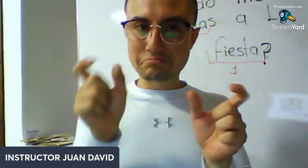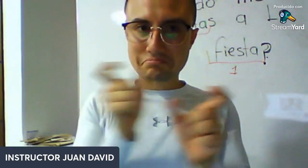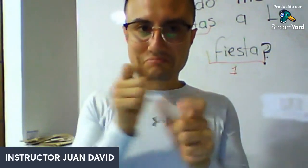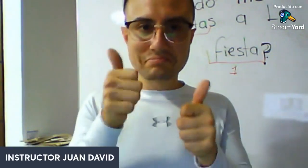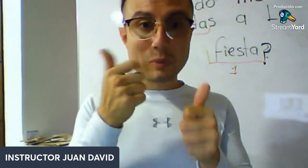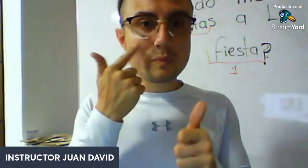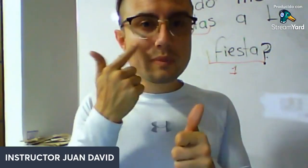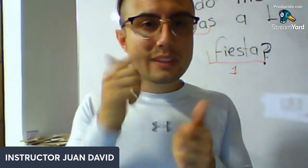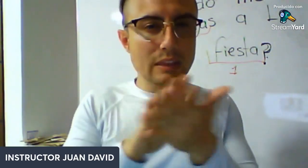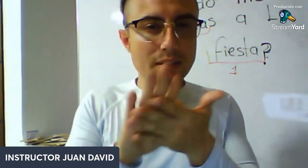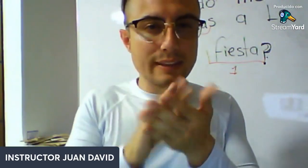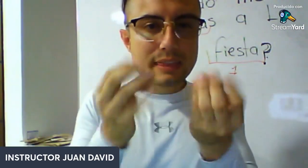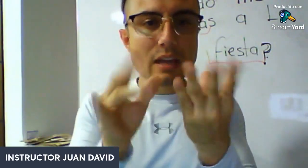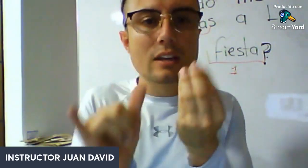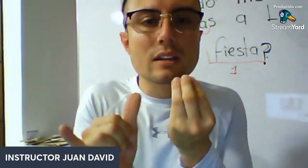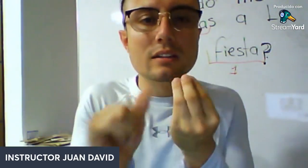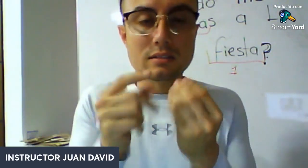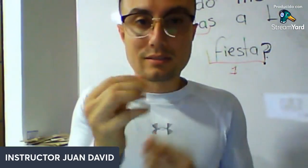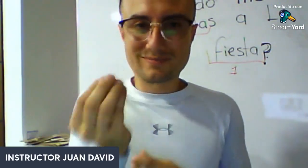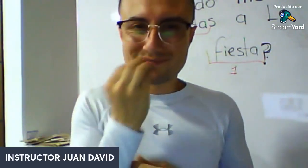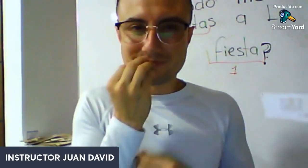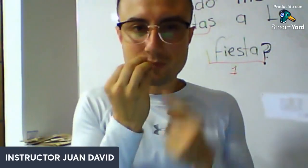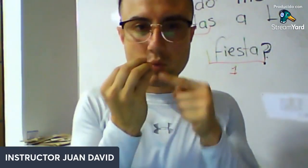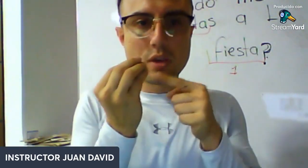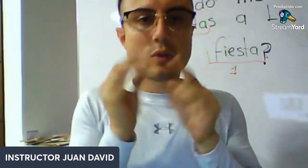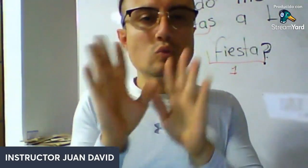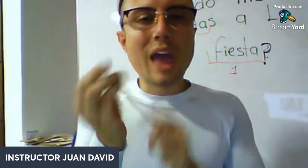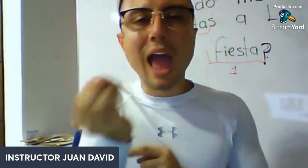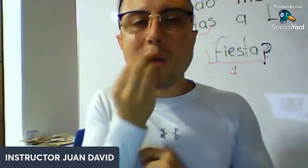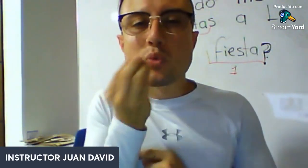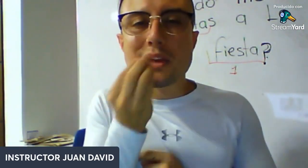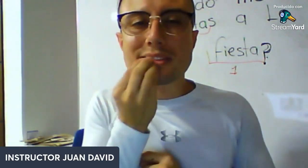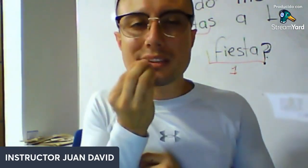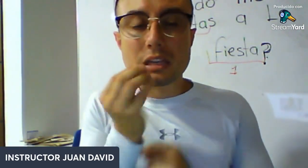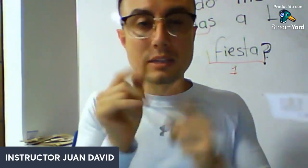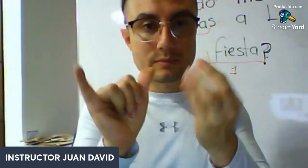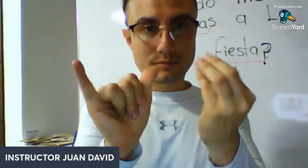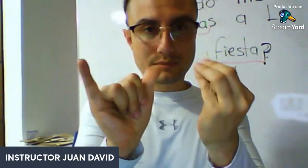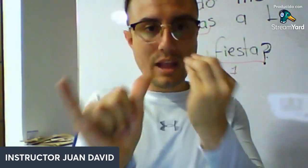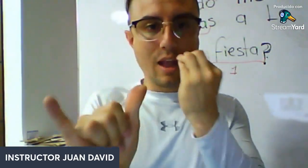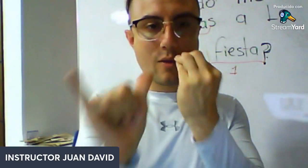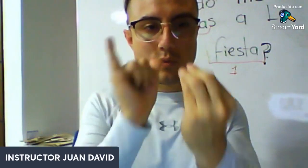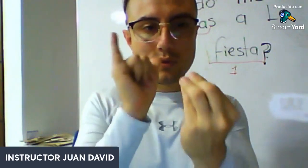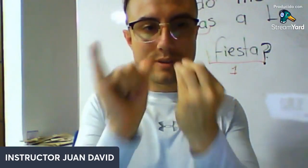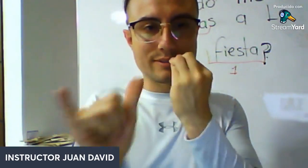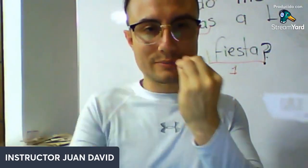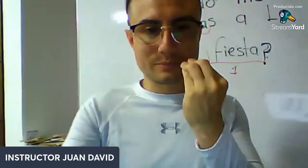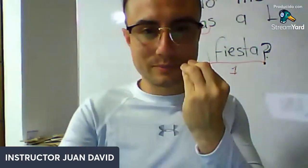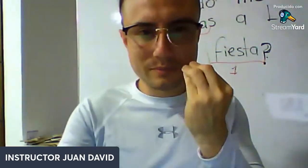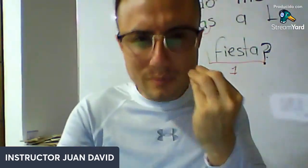sí muy bien cambiaste bien el orden el refrigerio la seña no es así sino así